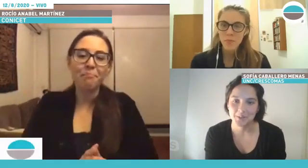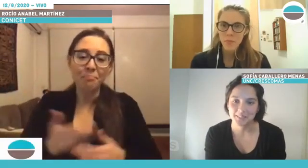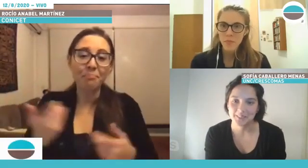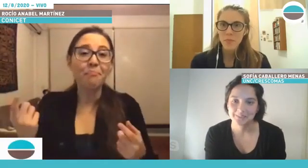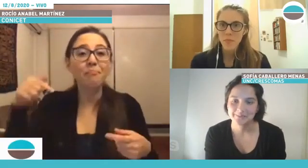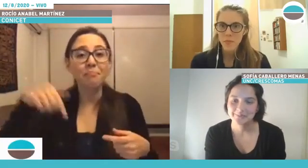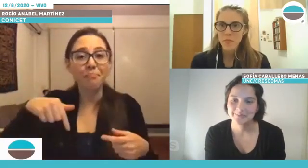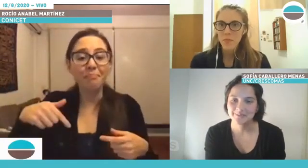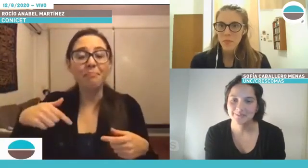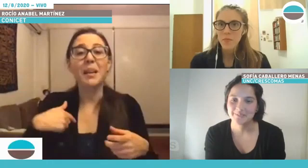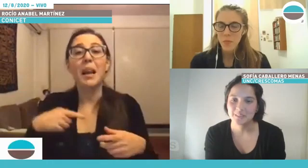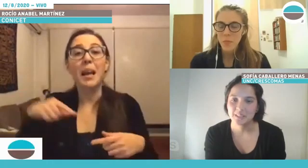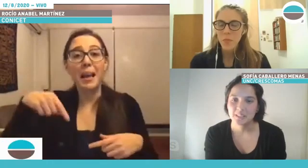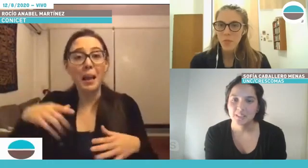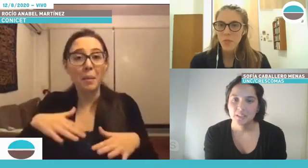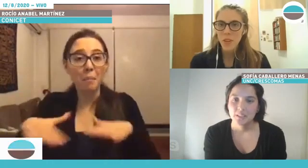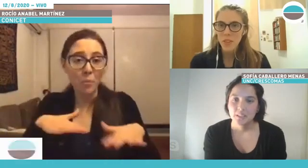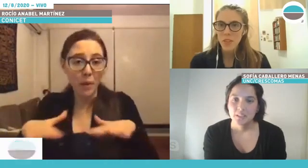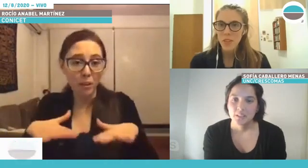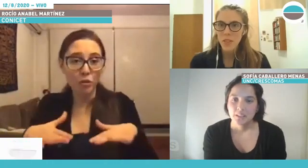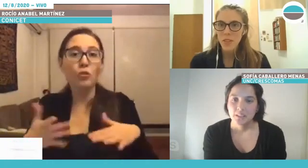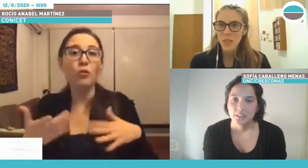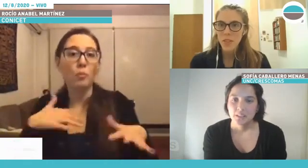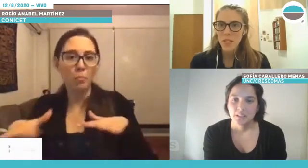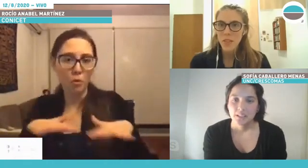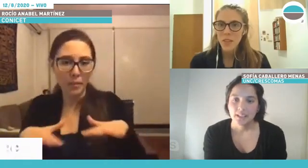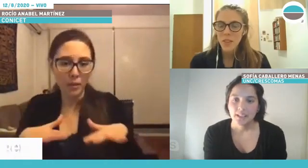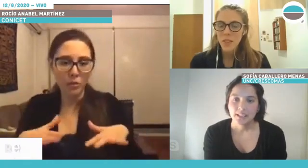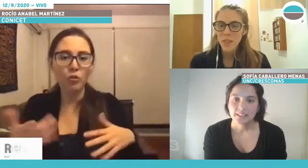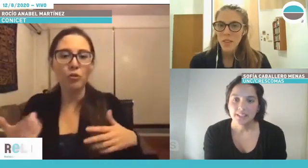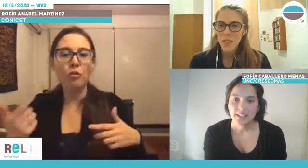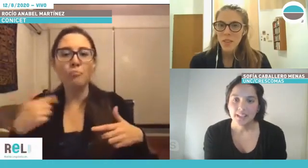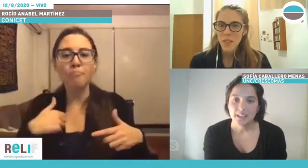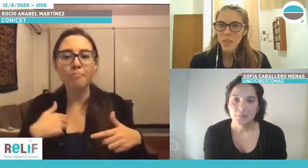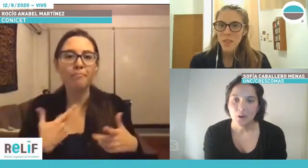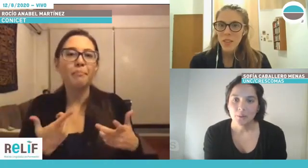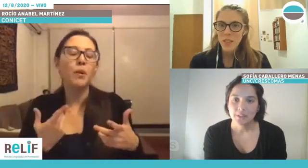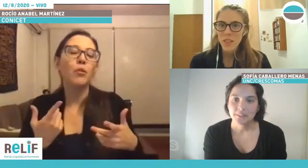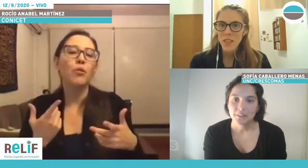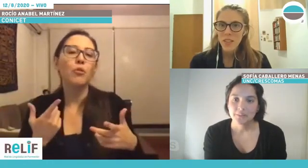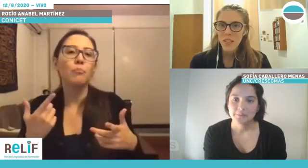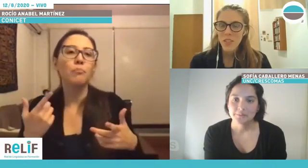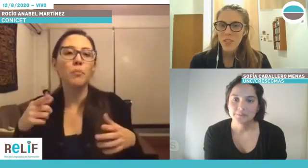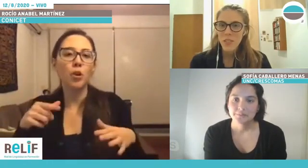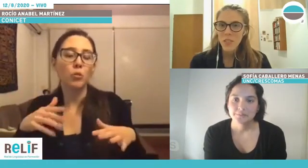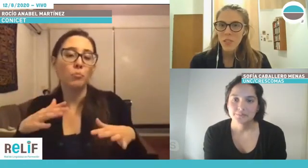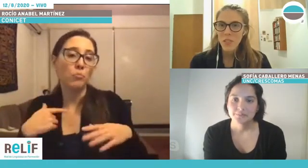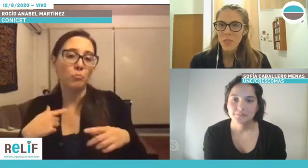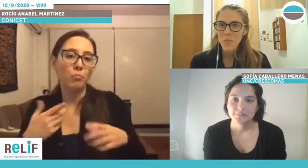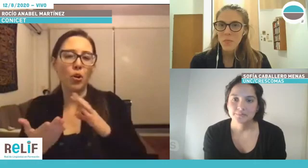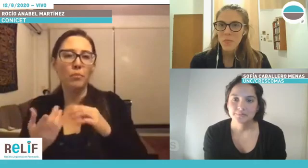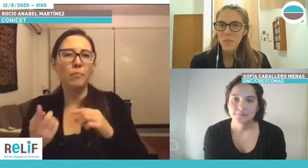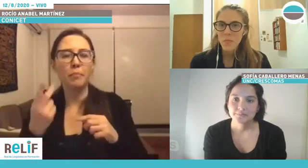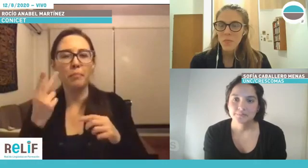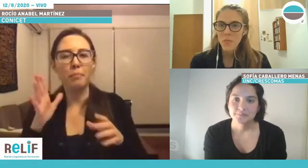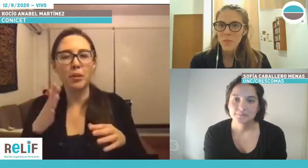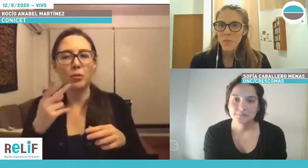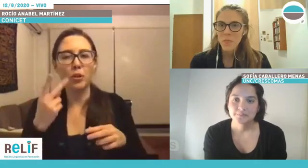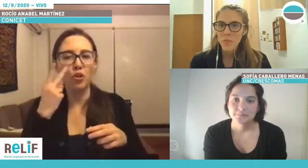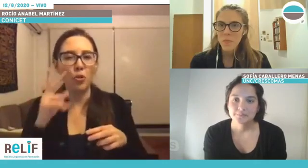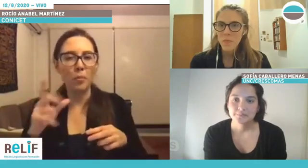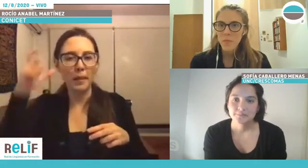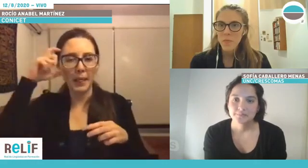siempre estudiando. perfecto. En este momento,